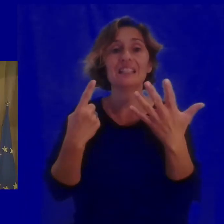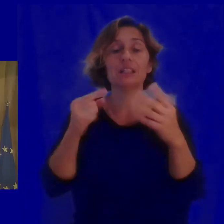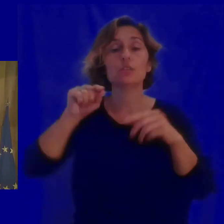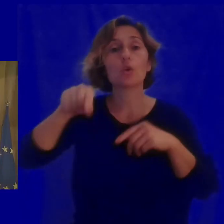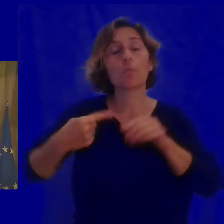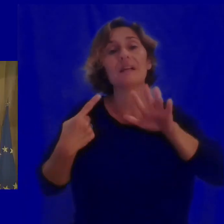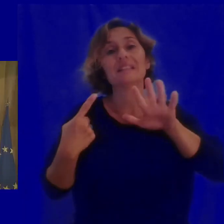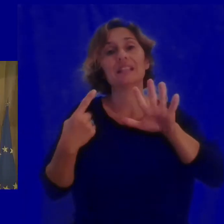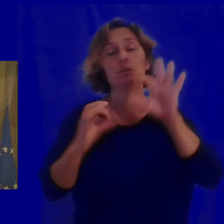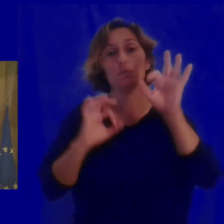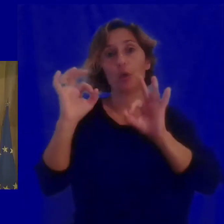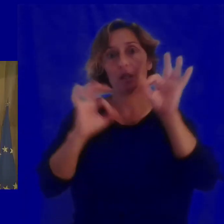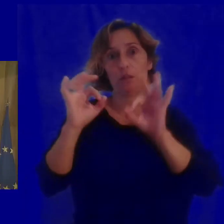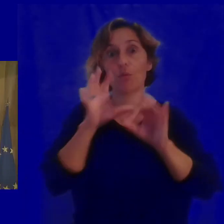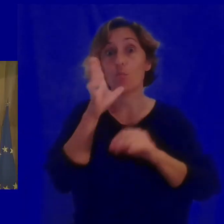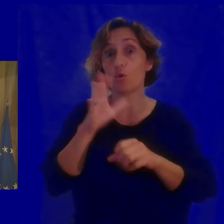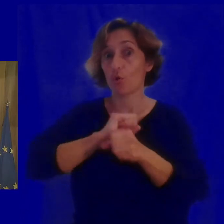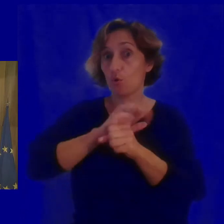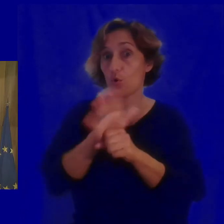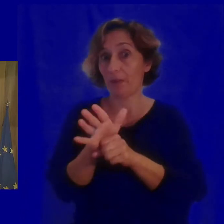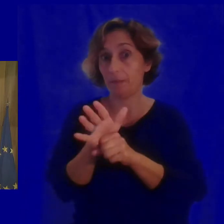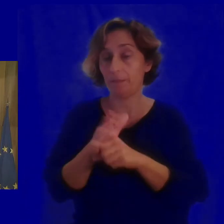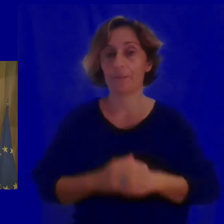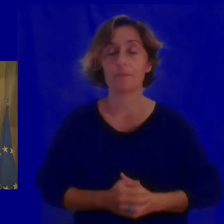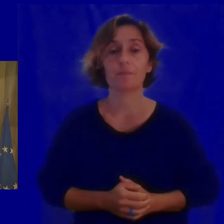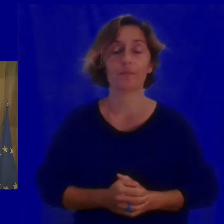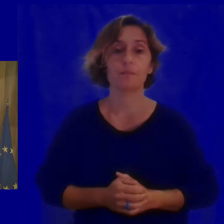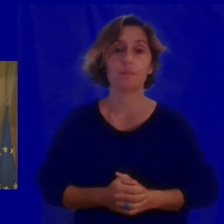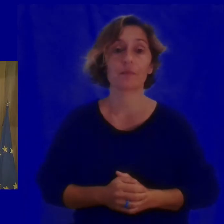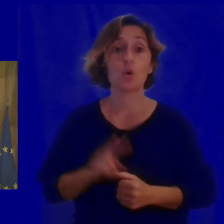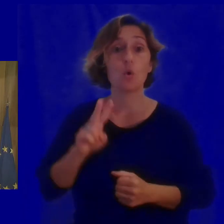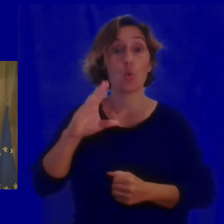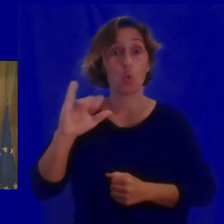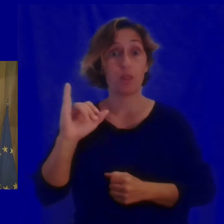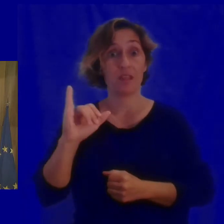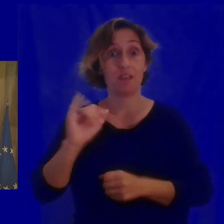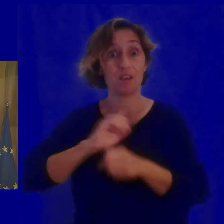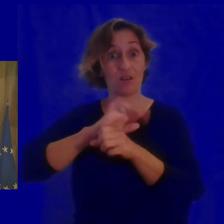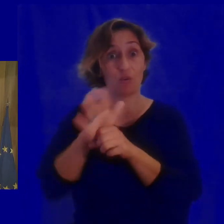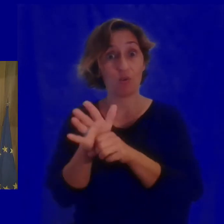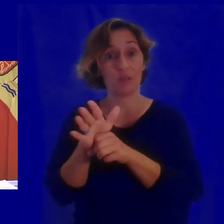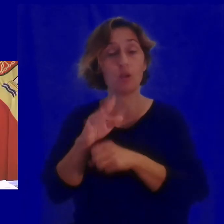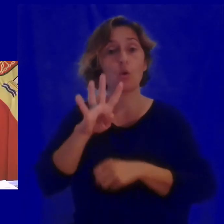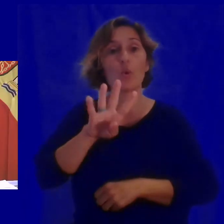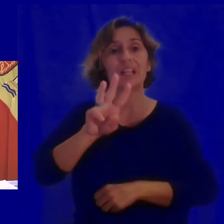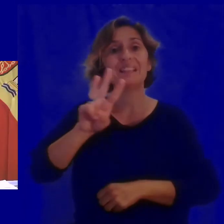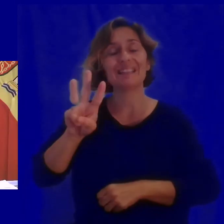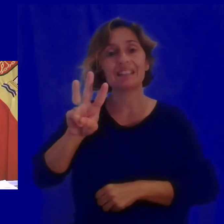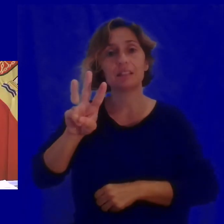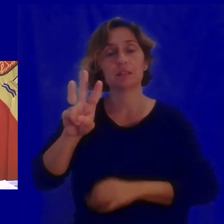16,6%, y el porcentaje de camas ocupadas de UCI COVID es el 43%.